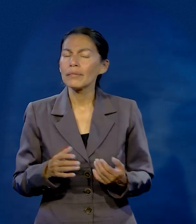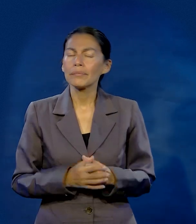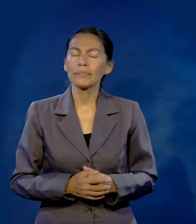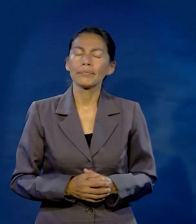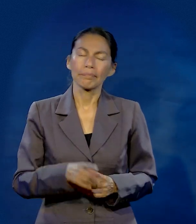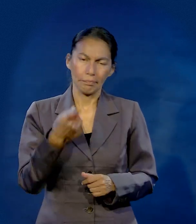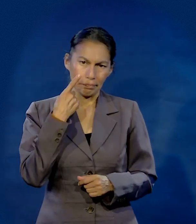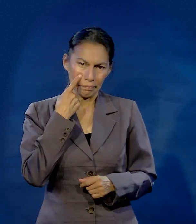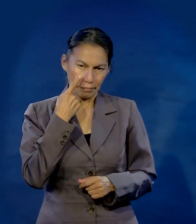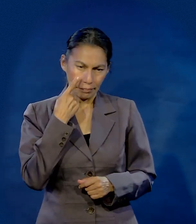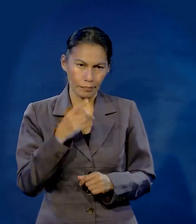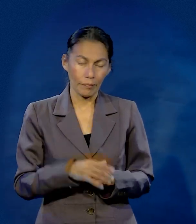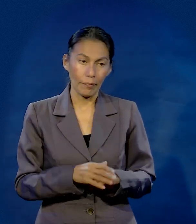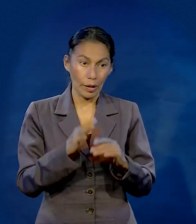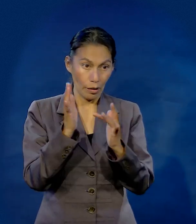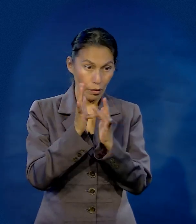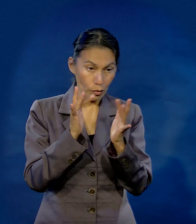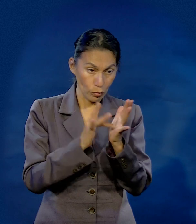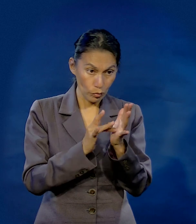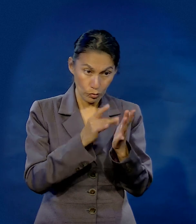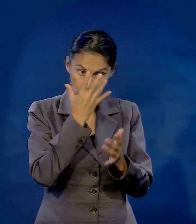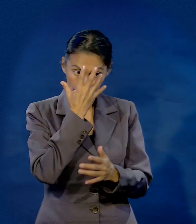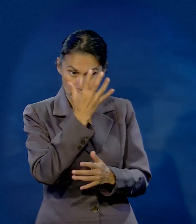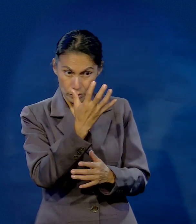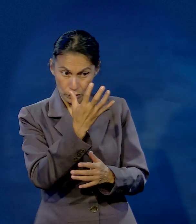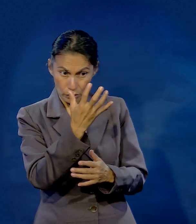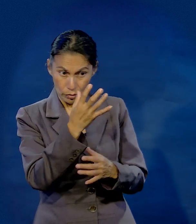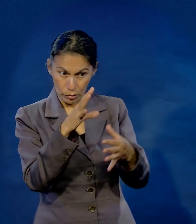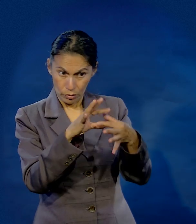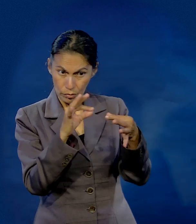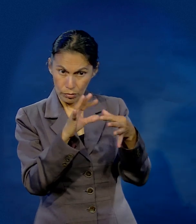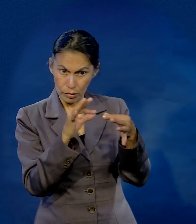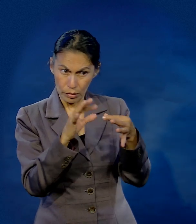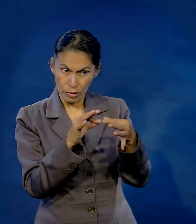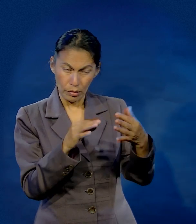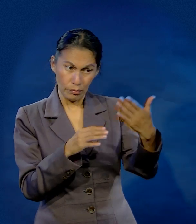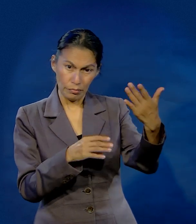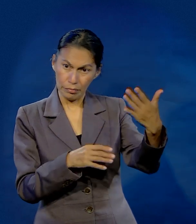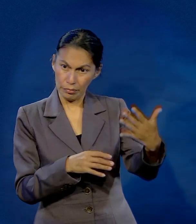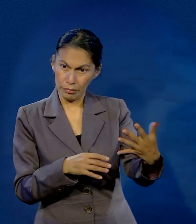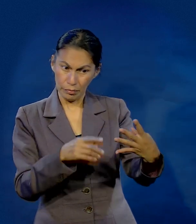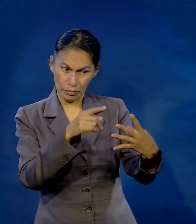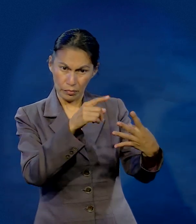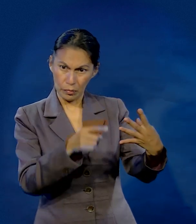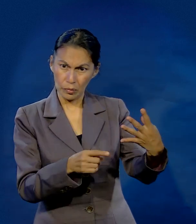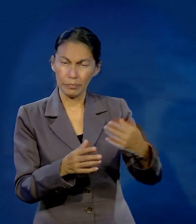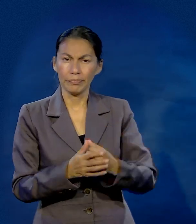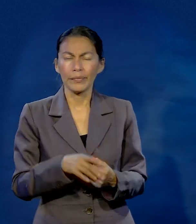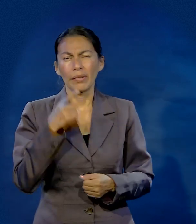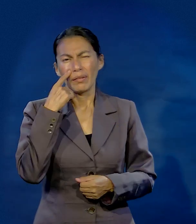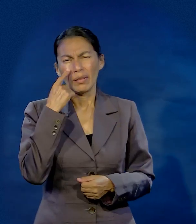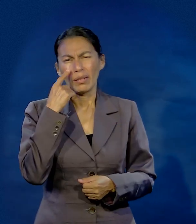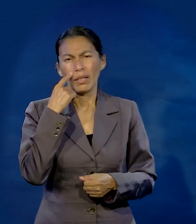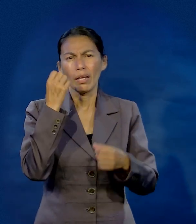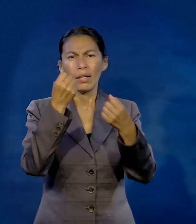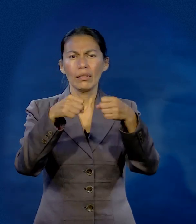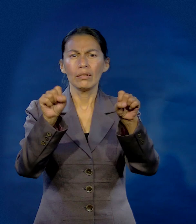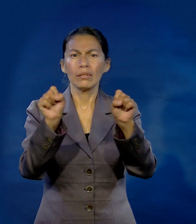tratar no de justificar a Cristo no sino de de que lo podamos entender juntos